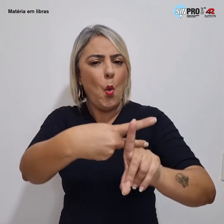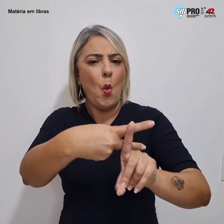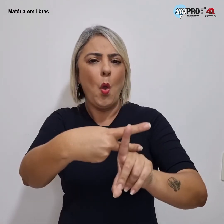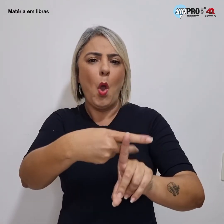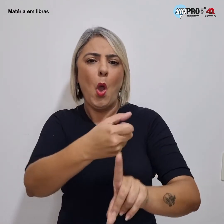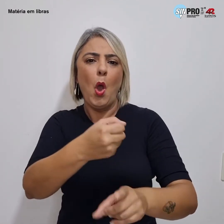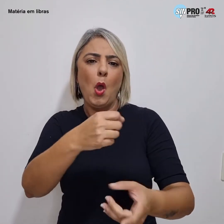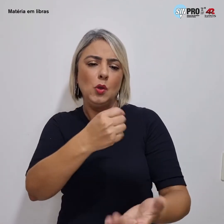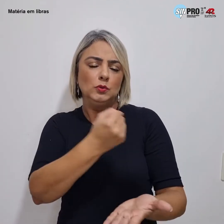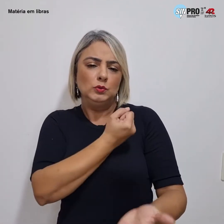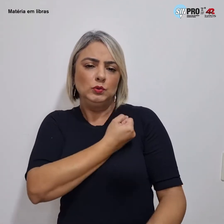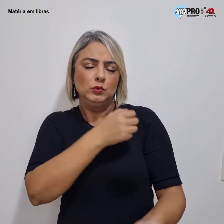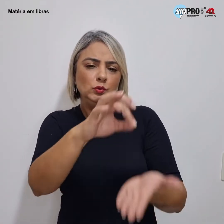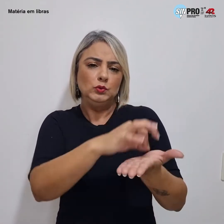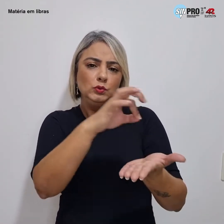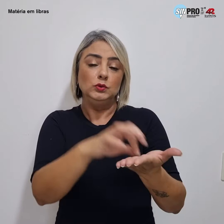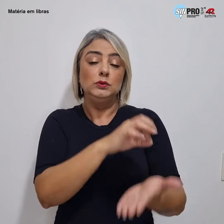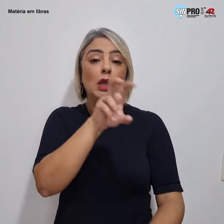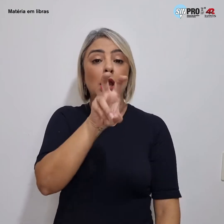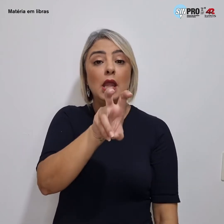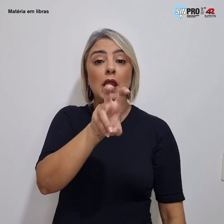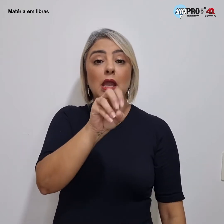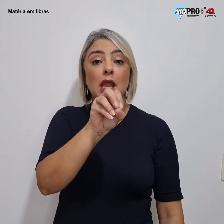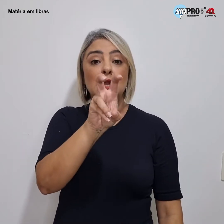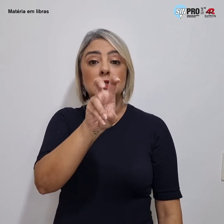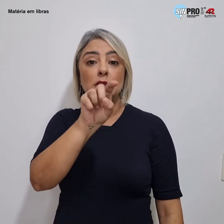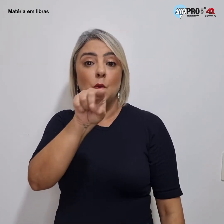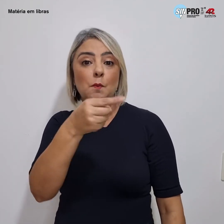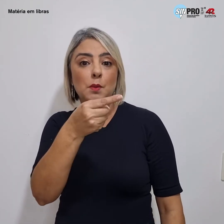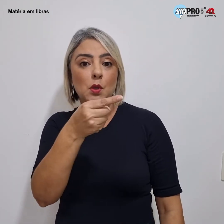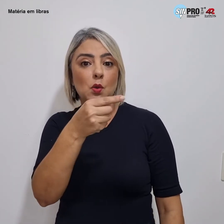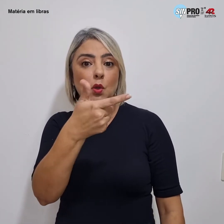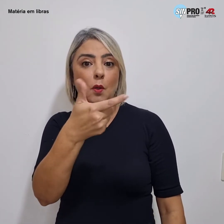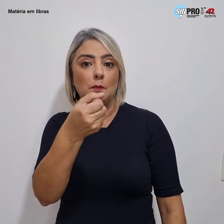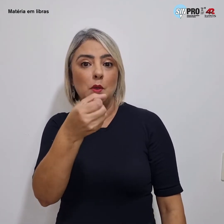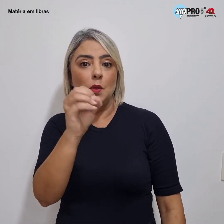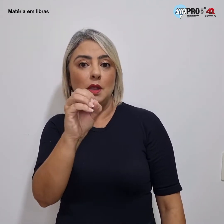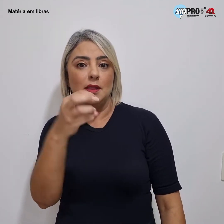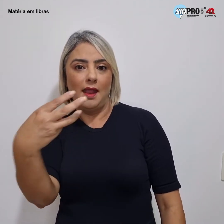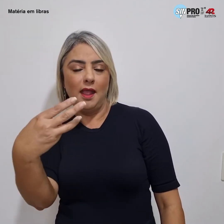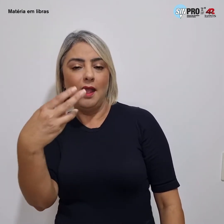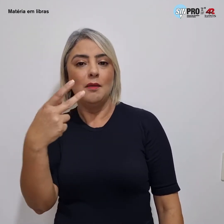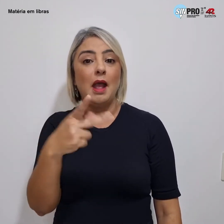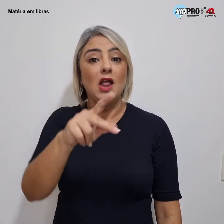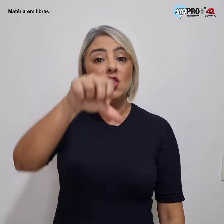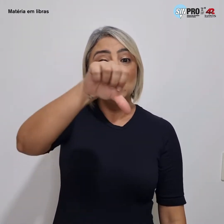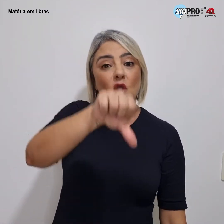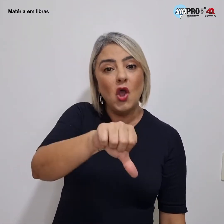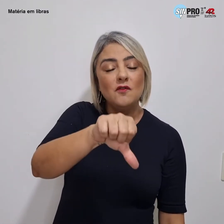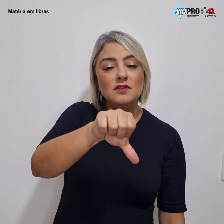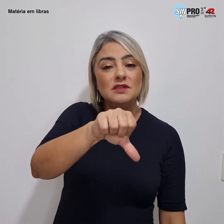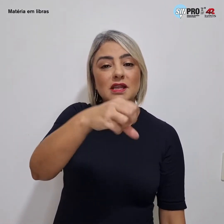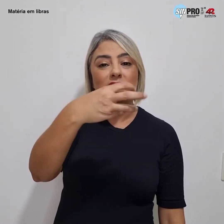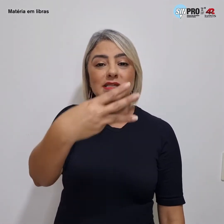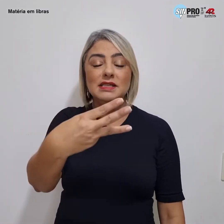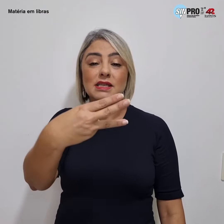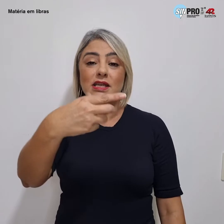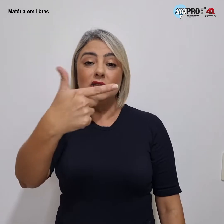número de matrículas, de 505 mil em 2003 para